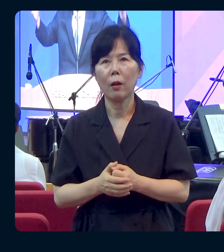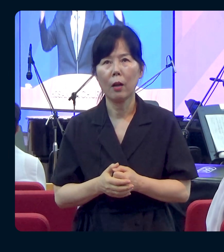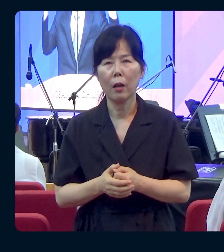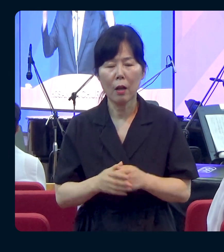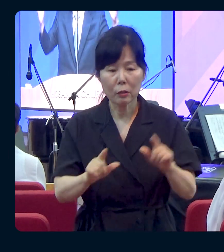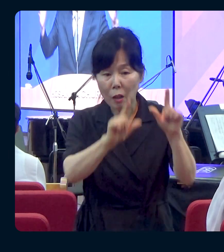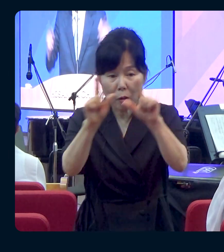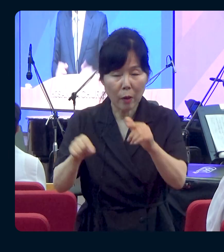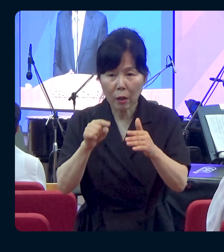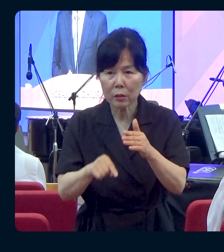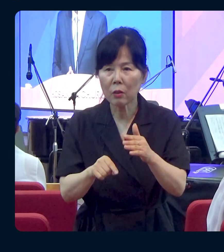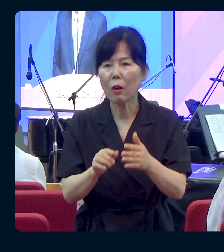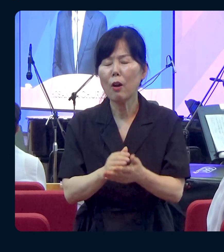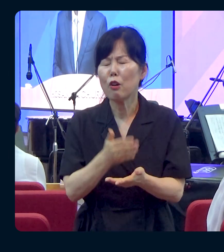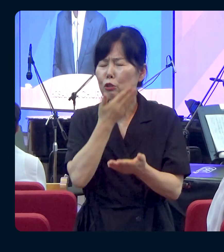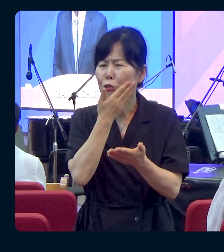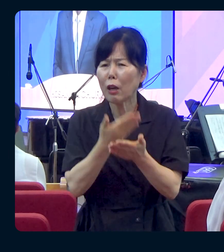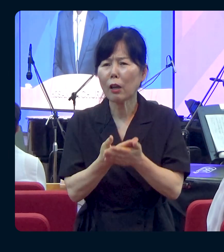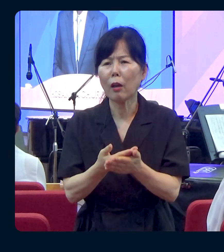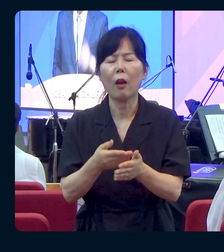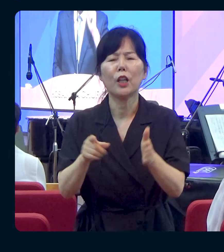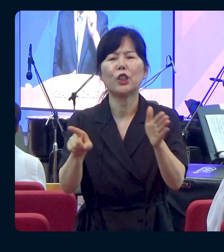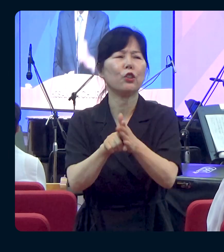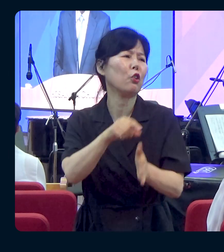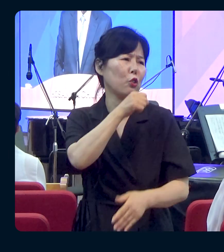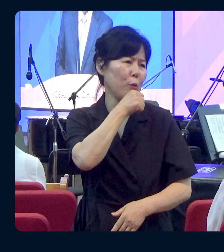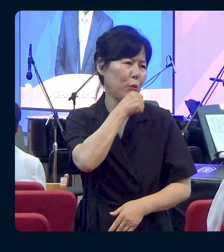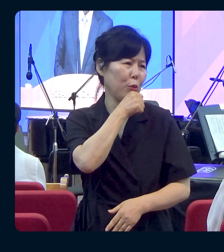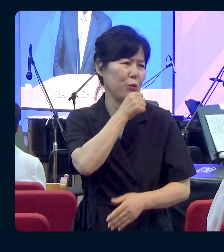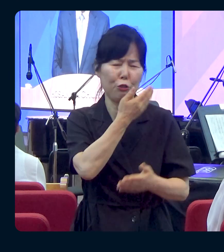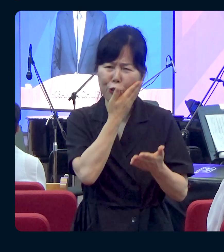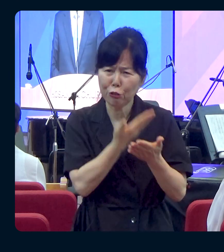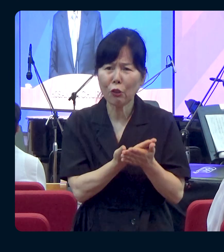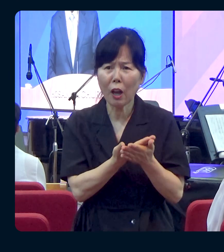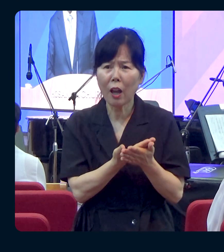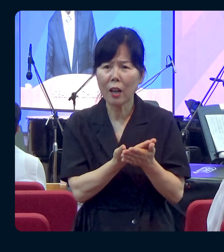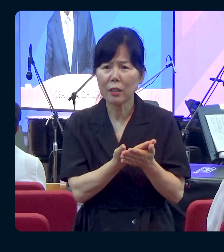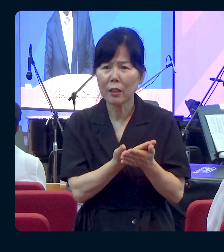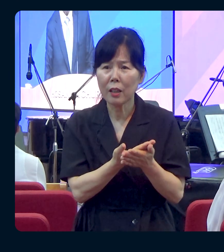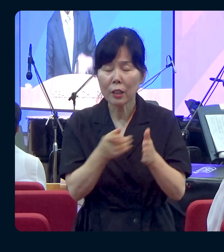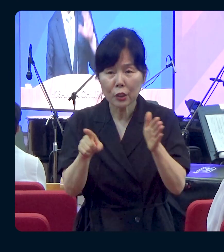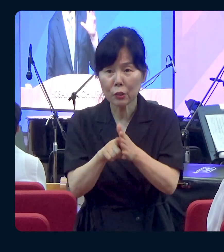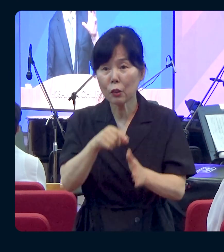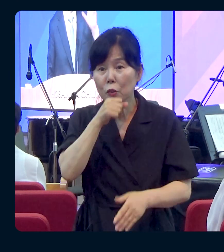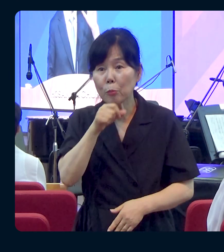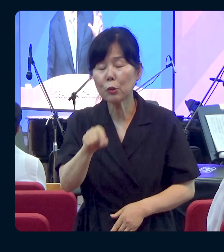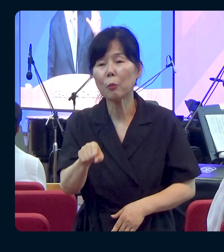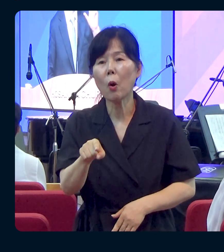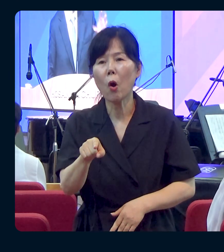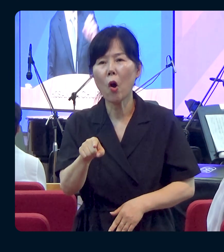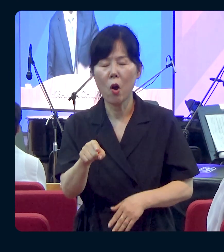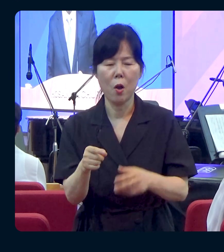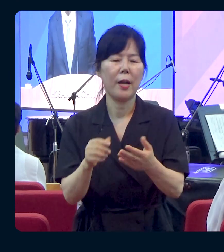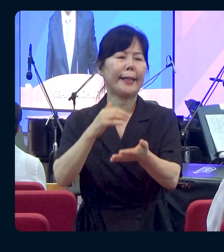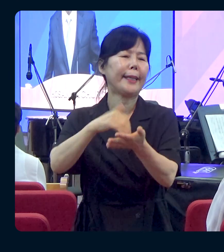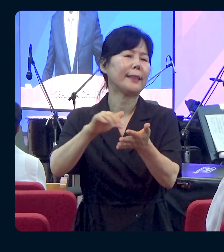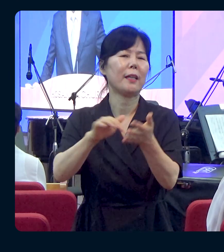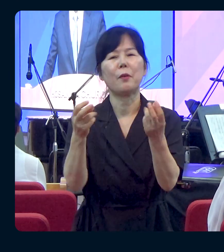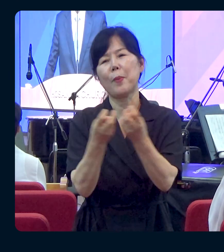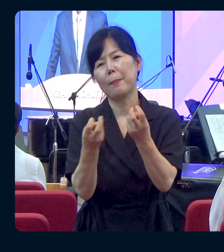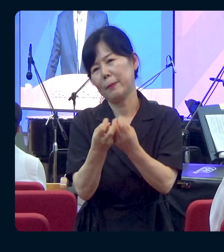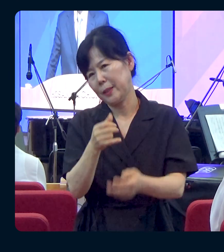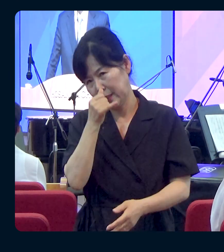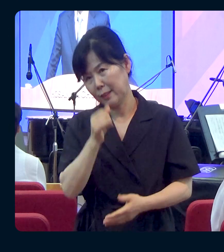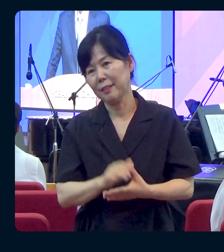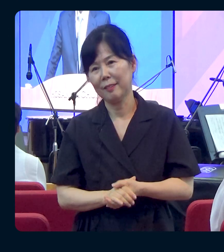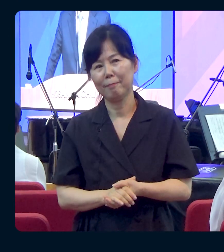하여간 모든 삶에 정말 중요한 게 크레딧 스코어예요. 자, 그런데 이 크레딧 스코어는요,